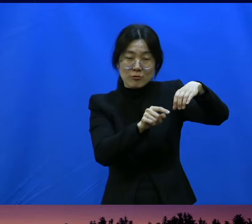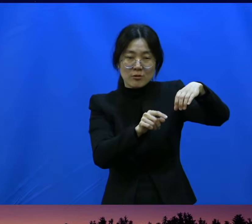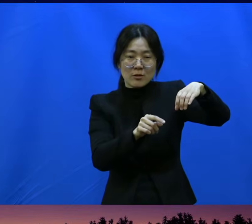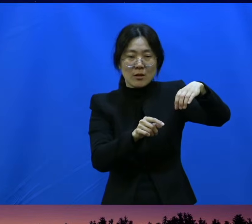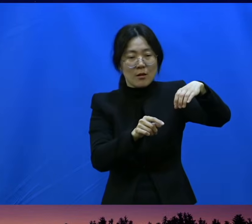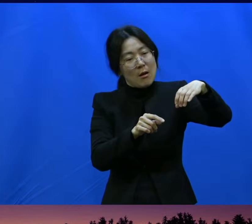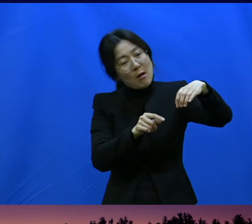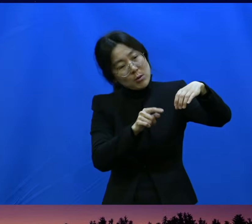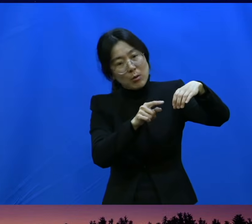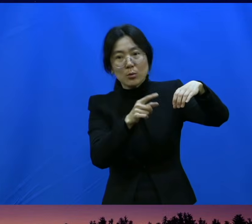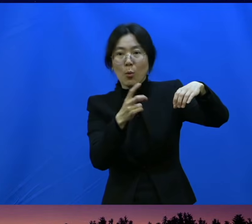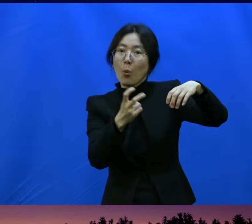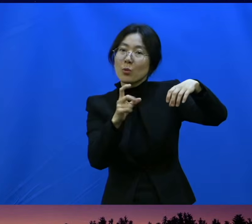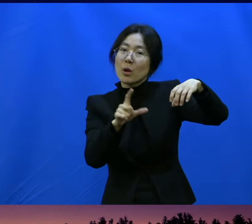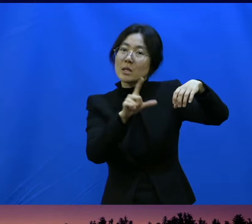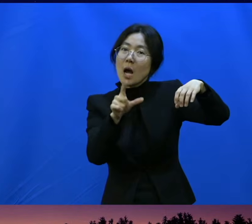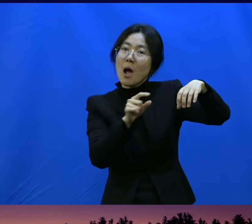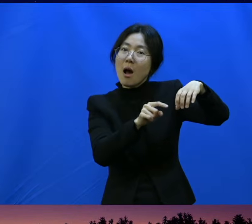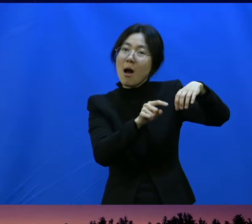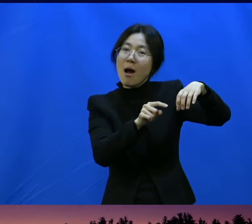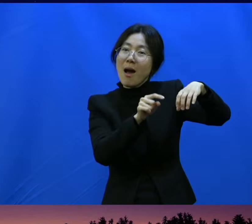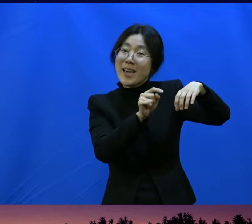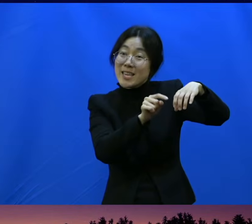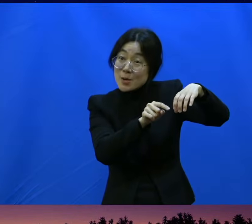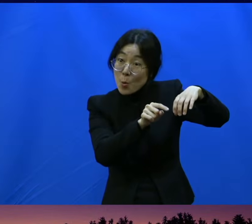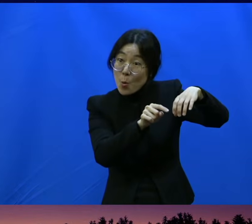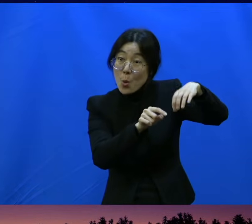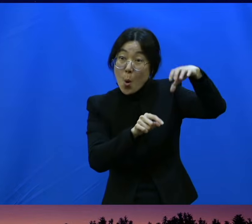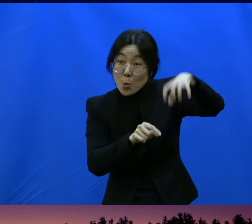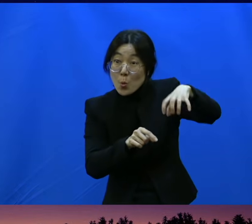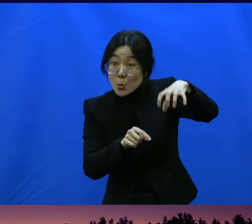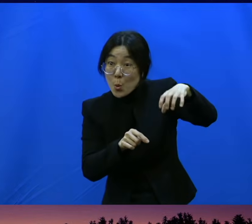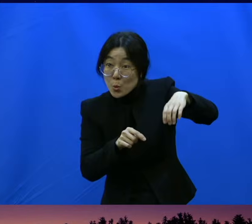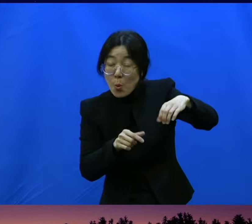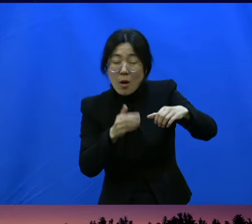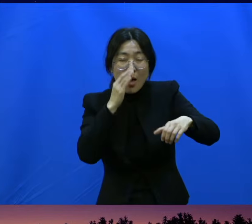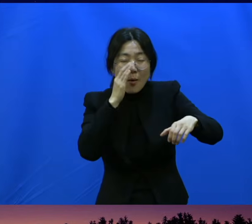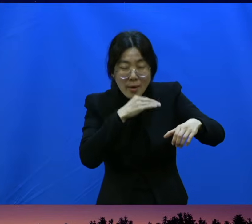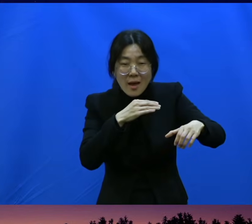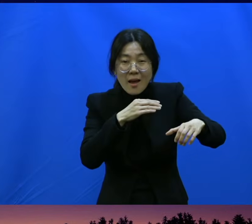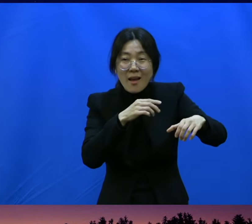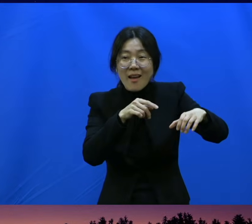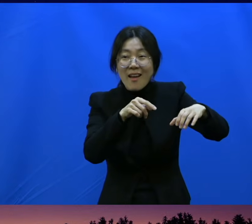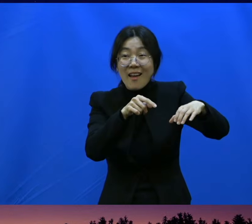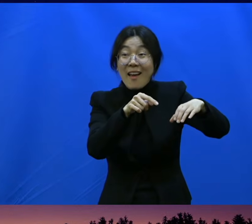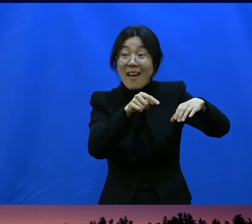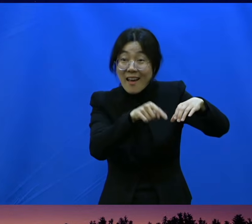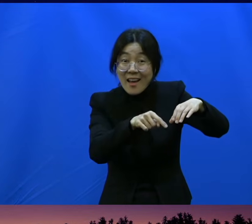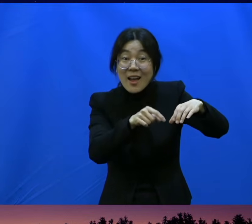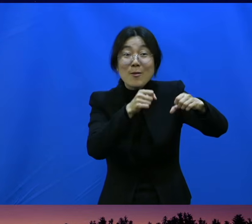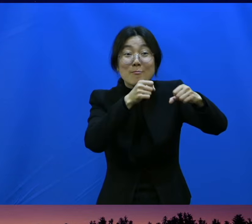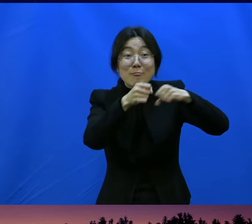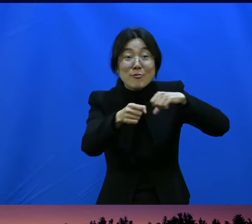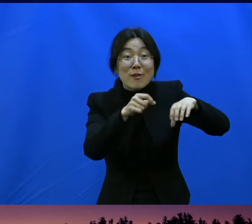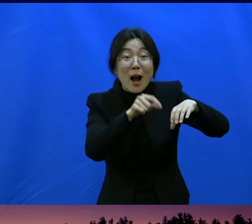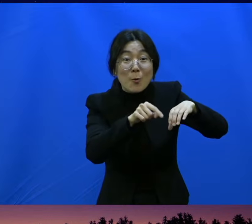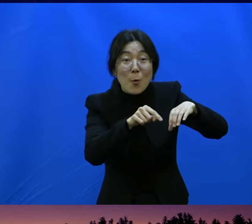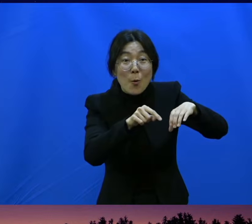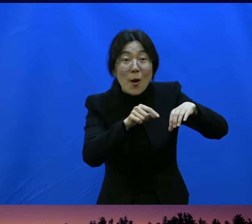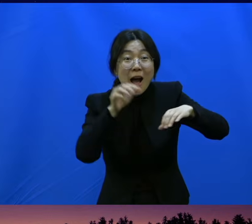생존마저도 쉽지 않은 그 환경이, 그것 비록 그런 곳이지만 하나님을 만나면 가장